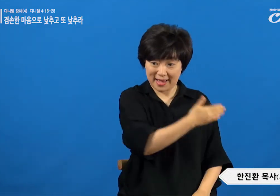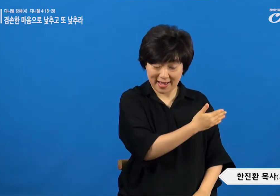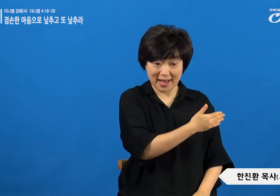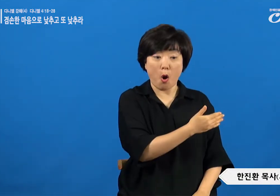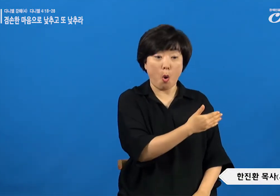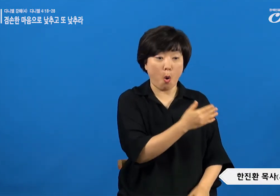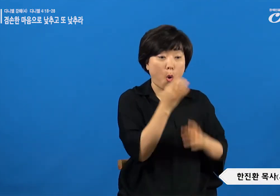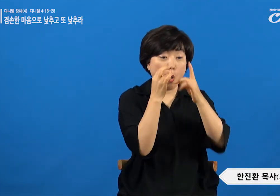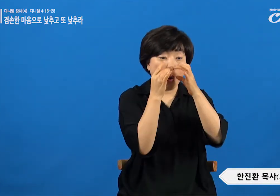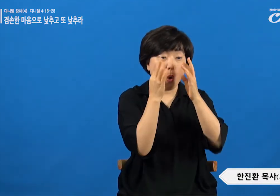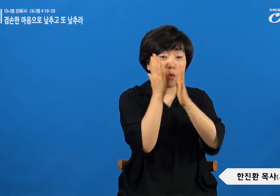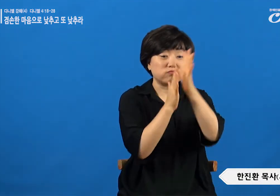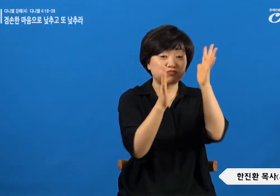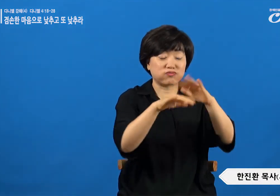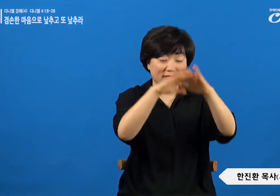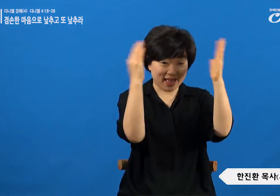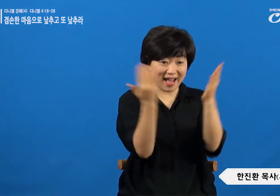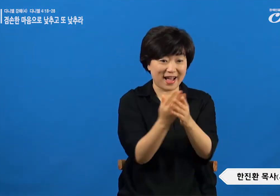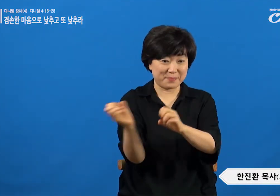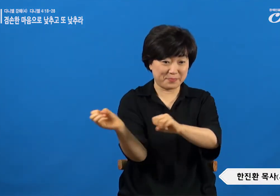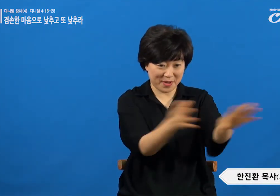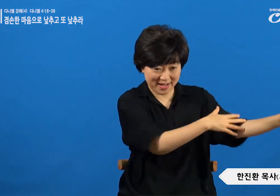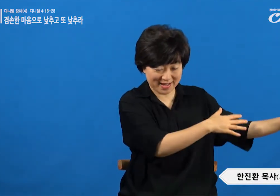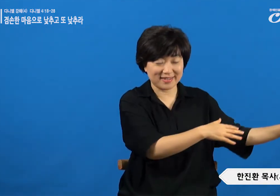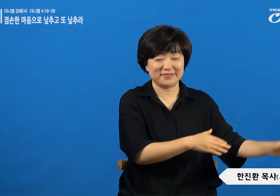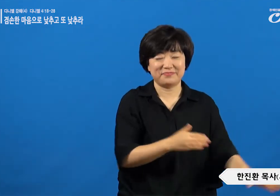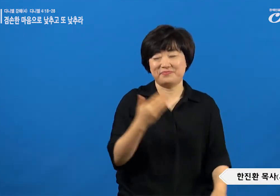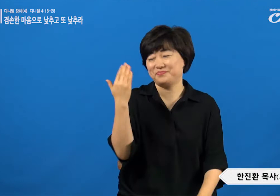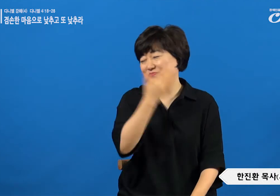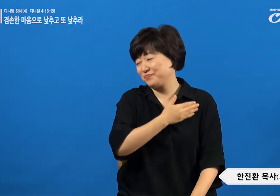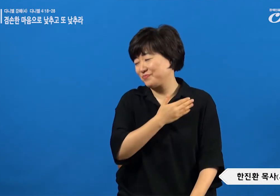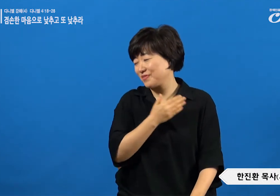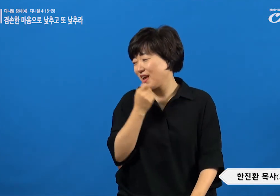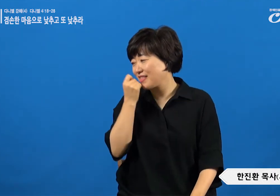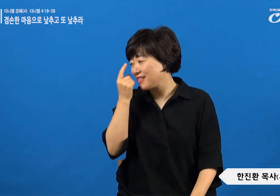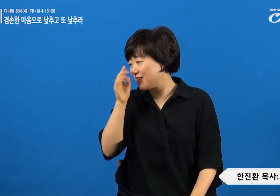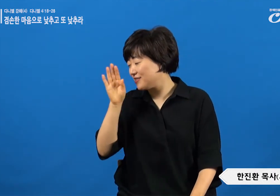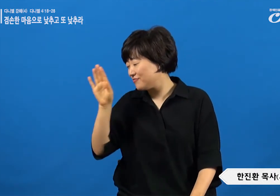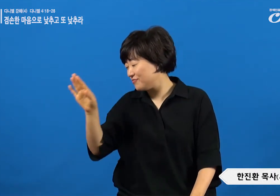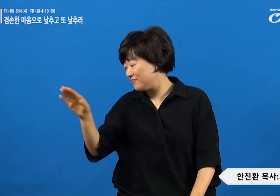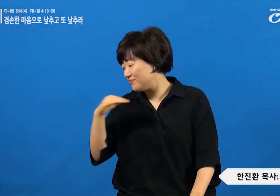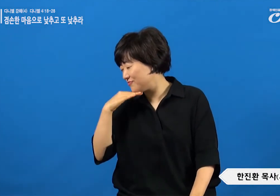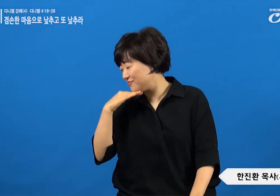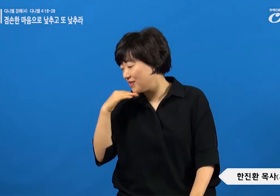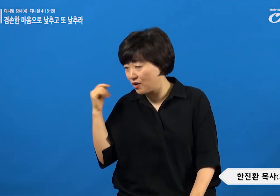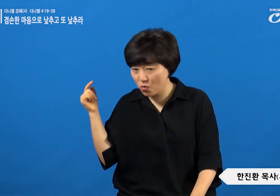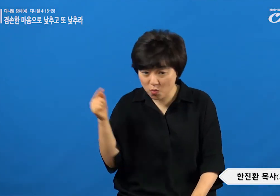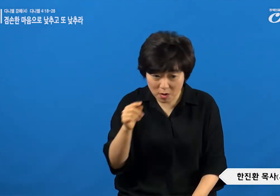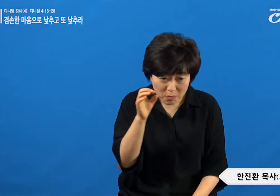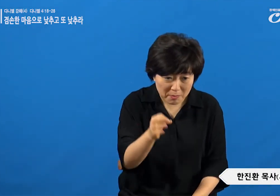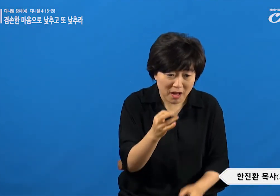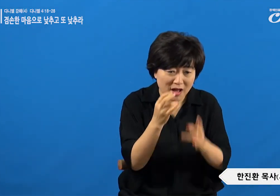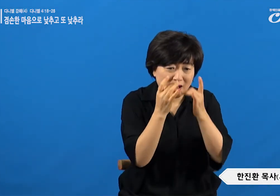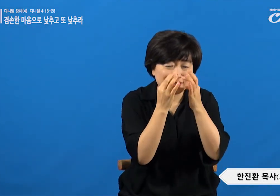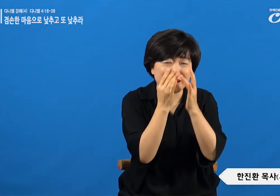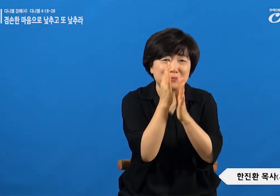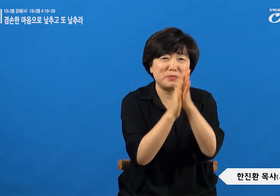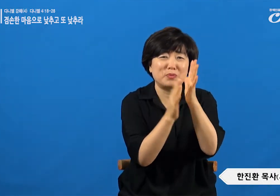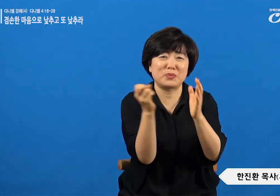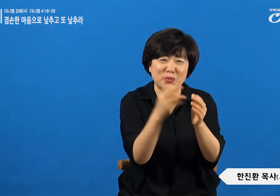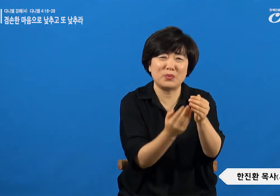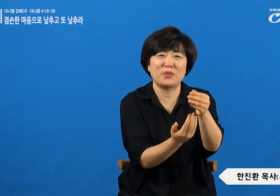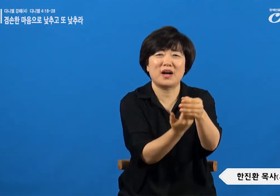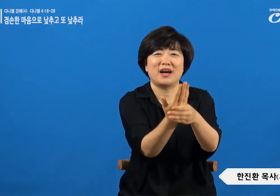됐다, 깨끗하구나 싶습니다. 그런데 한 달쯤 지나면 잡초가 다시 슬슬